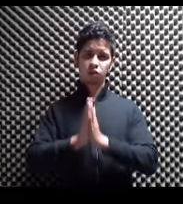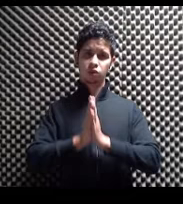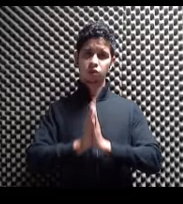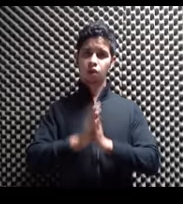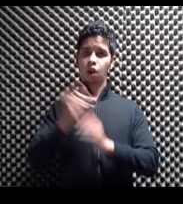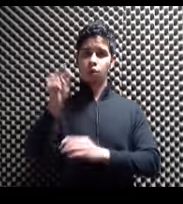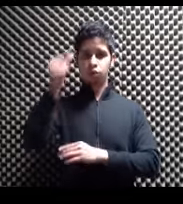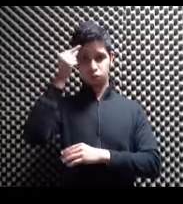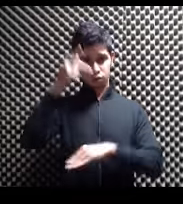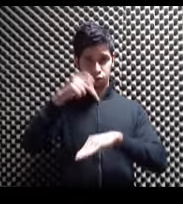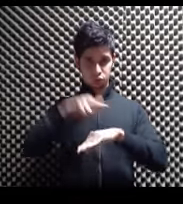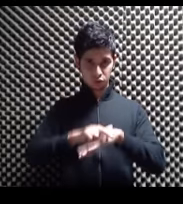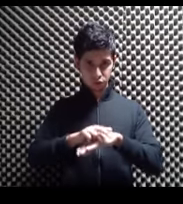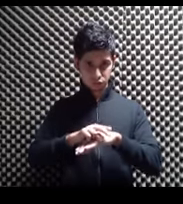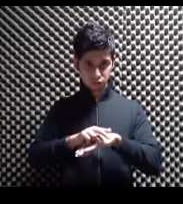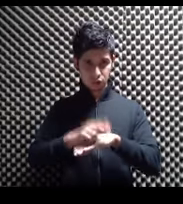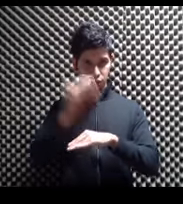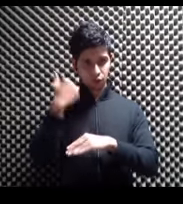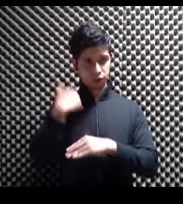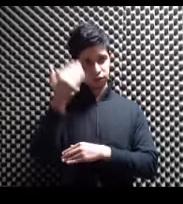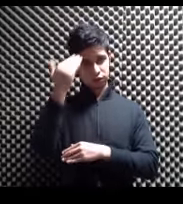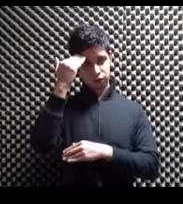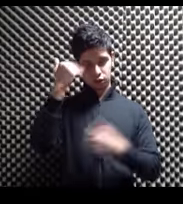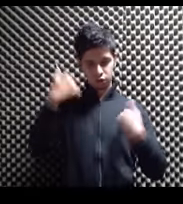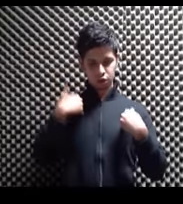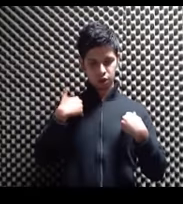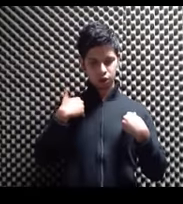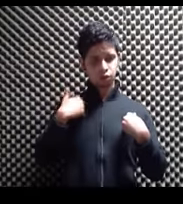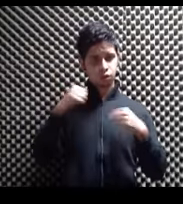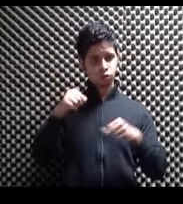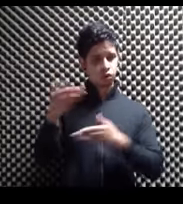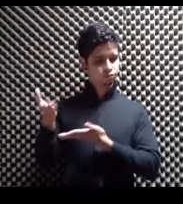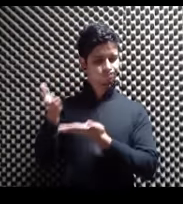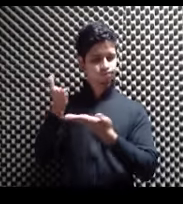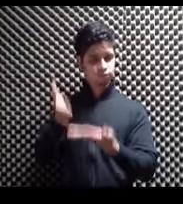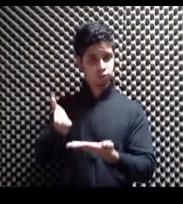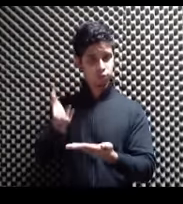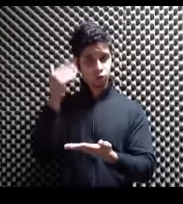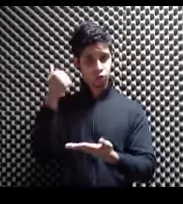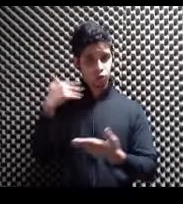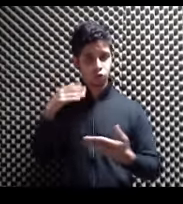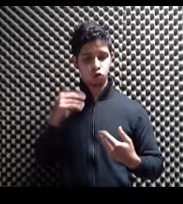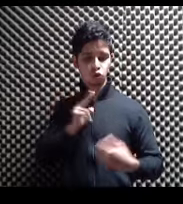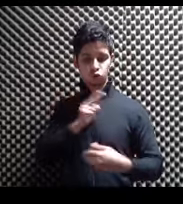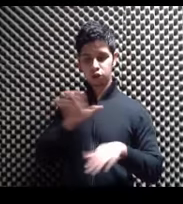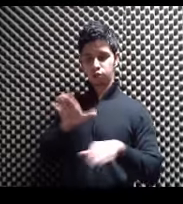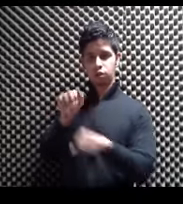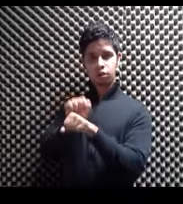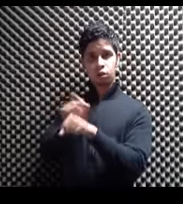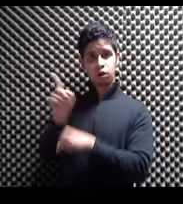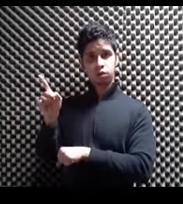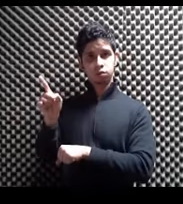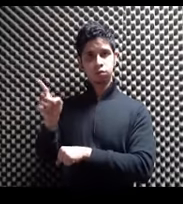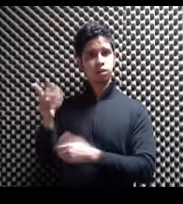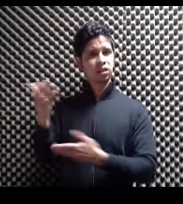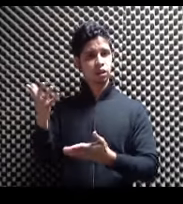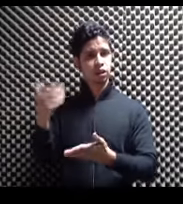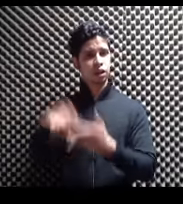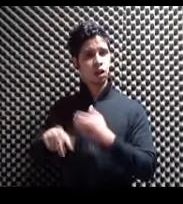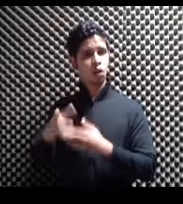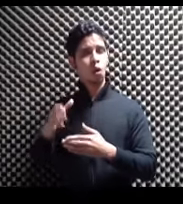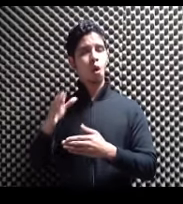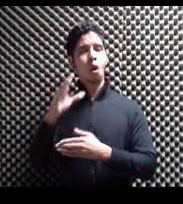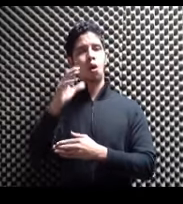que lo tiene y no los puede ceder, porque le hacemos el trabajo a ellos. Es un carretón. De esos 10 que tiene allí